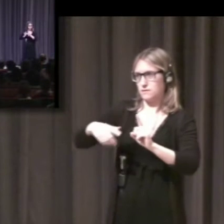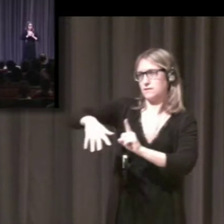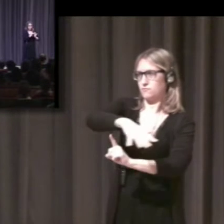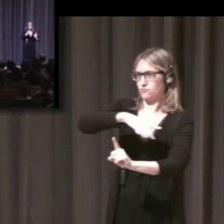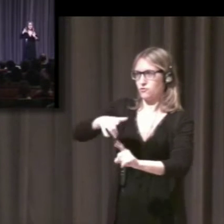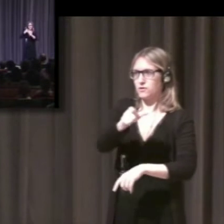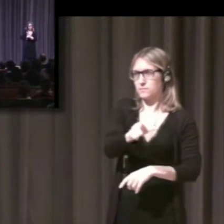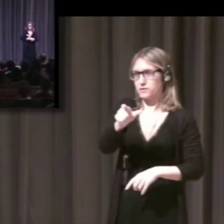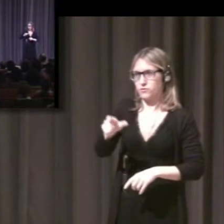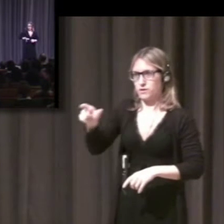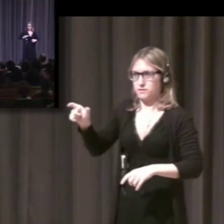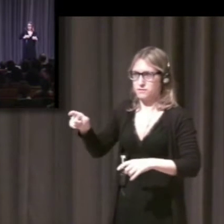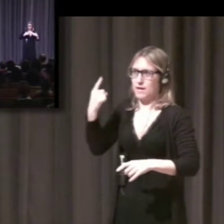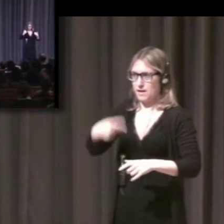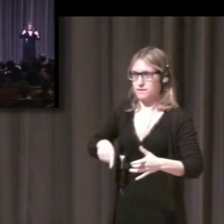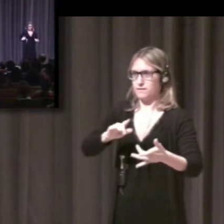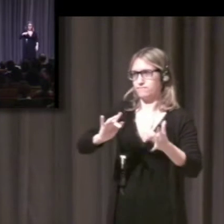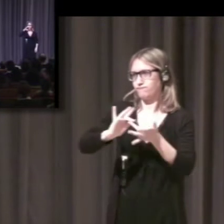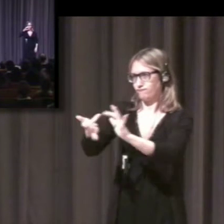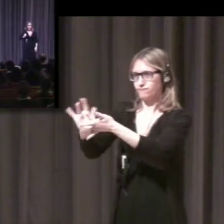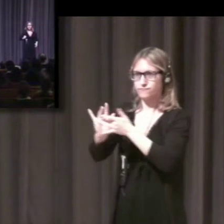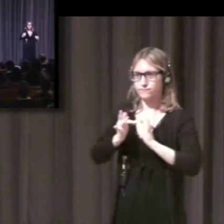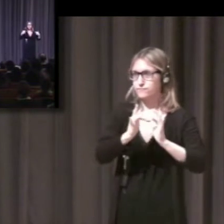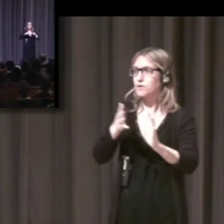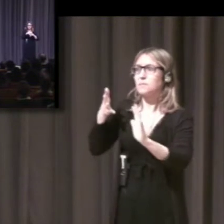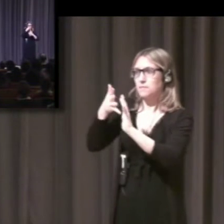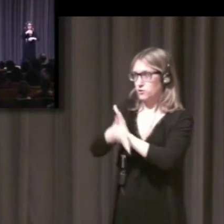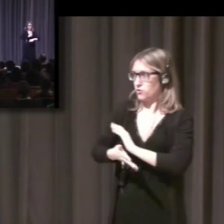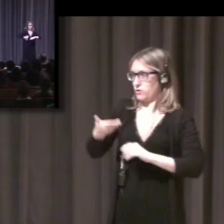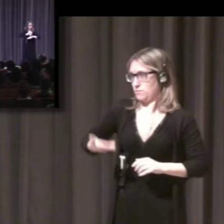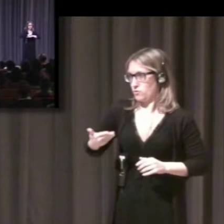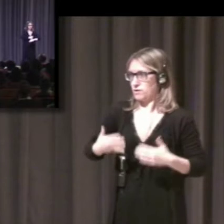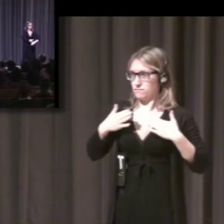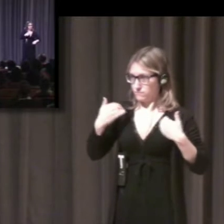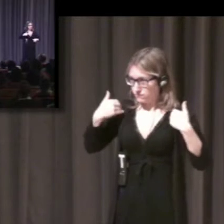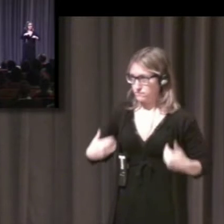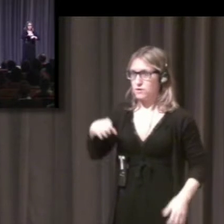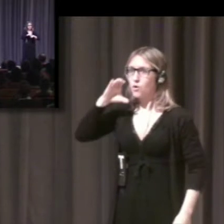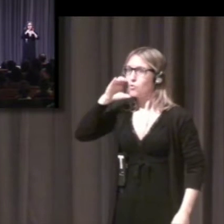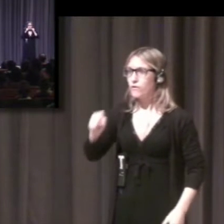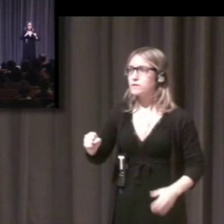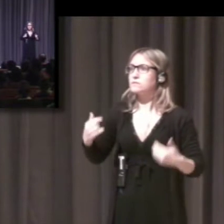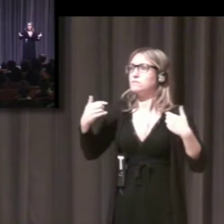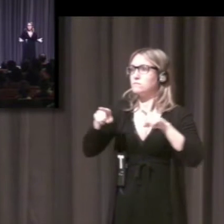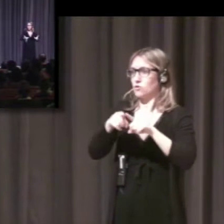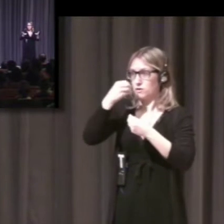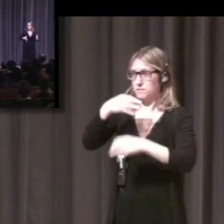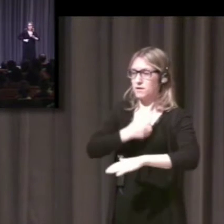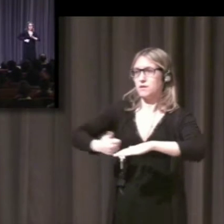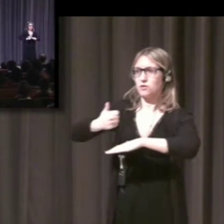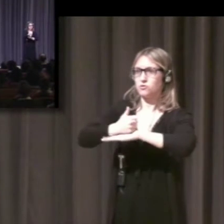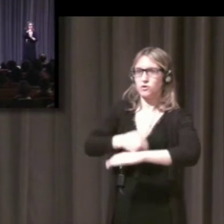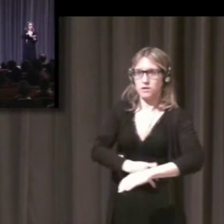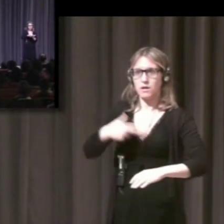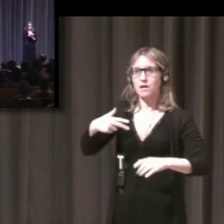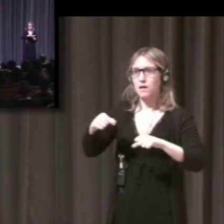nosaltres com a govern, com a Direcció General de Política Lingüística, promoure el desenvolupament de la llengua de signes perquè